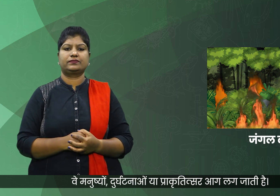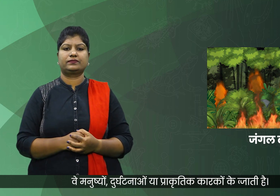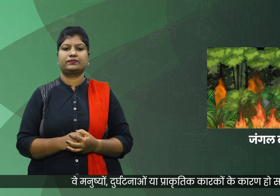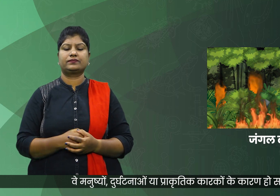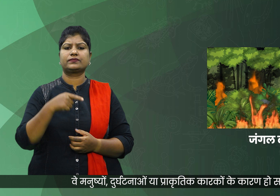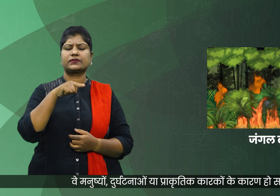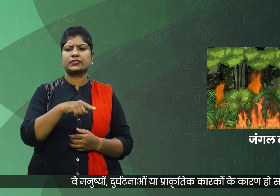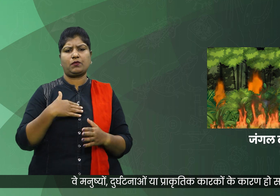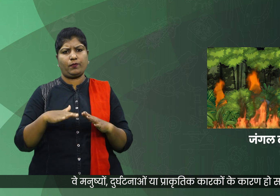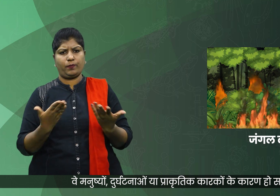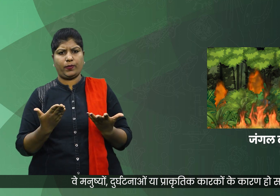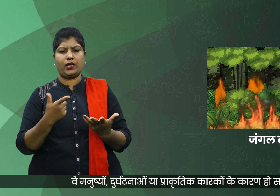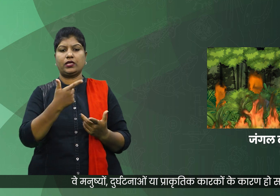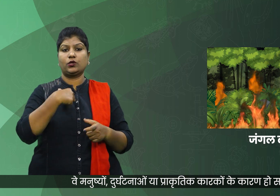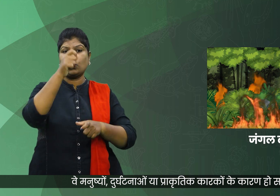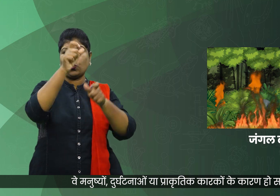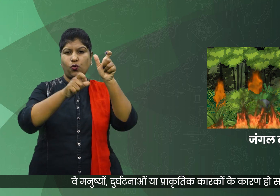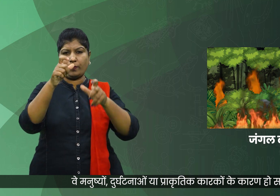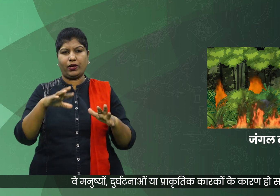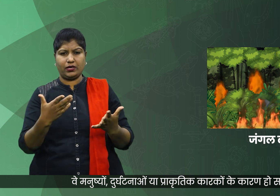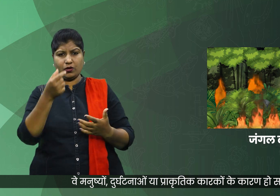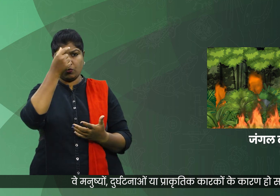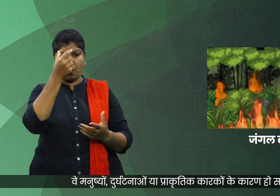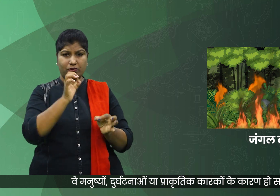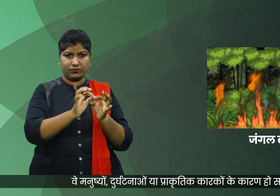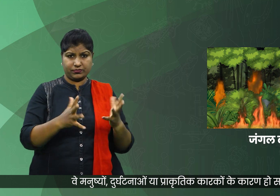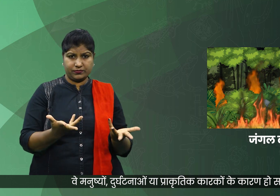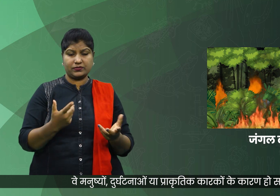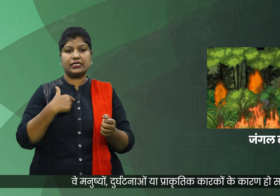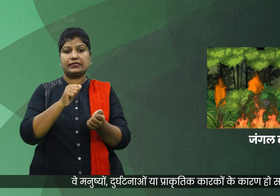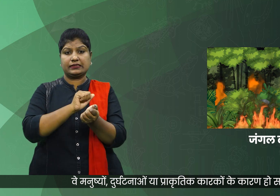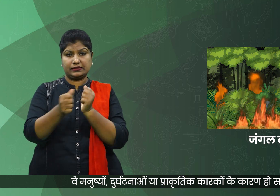विमनुष्यों, दुरगटनाओं या प्राकृतिक कारकों के कारण हो सकते